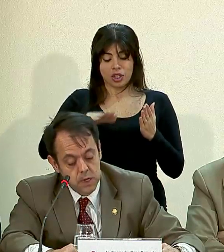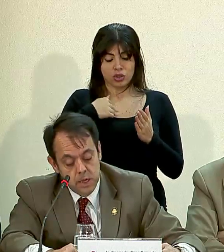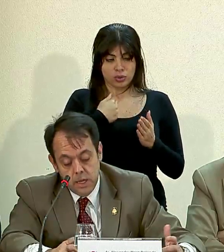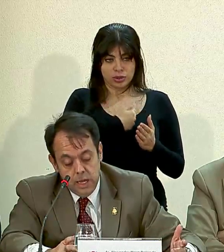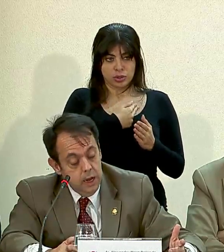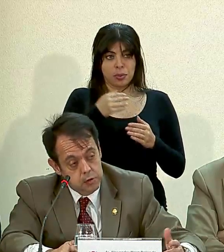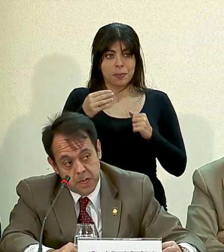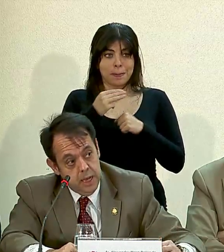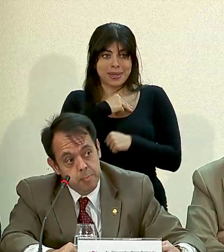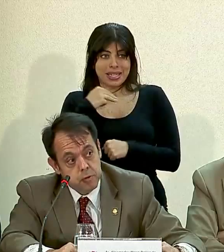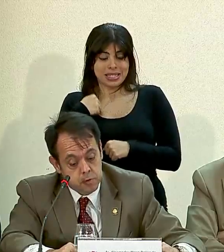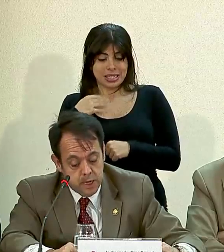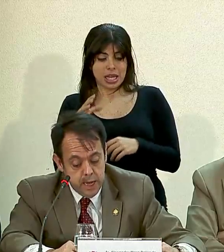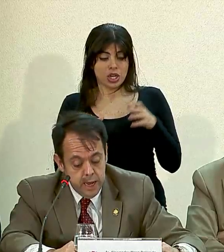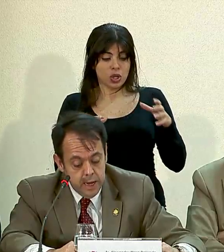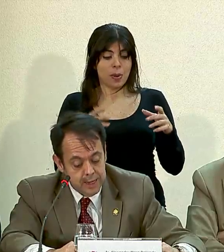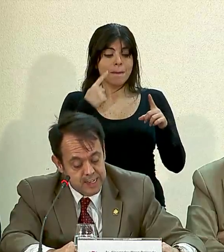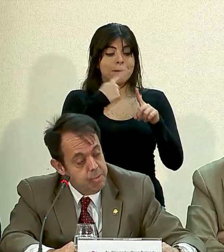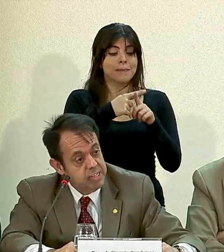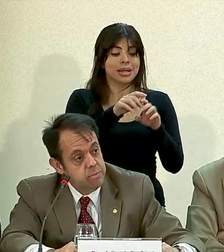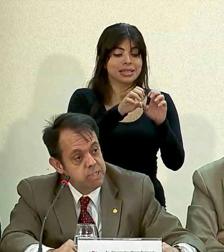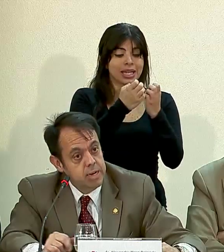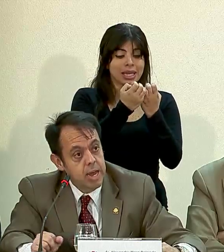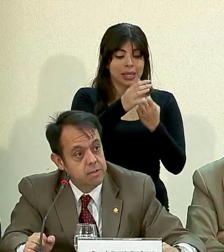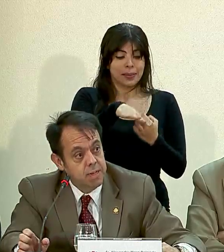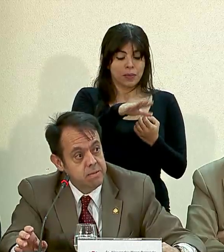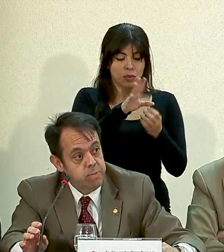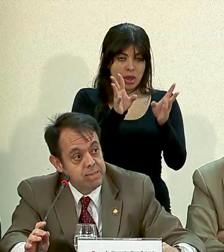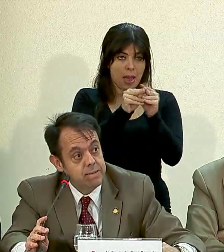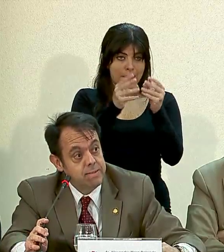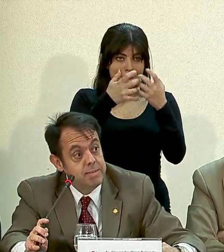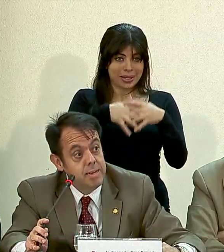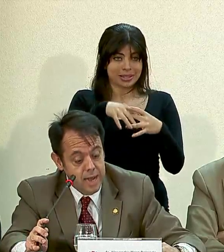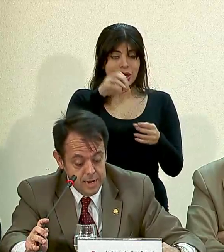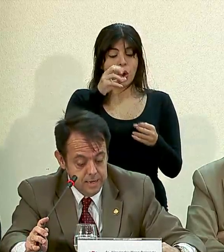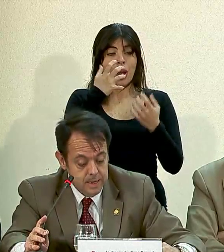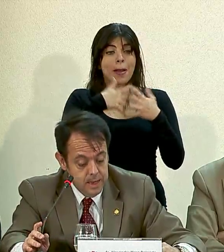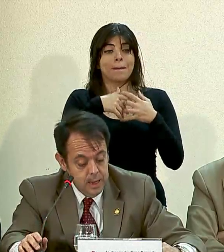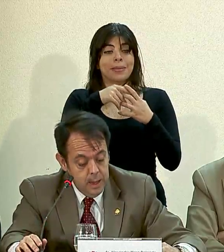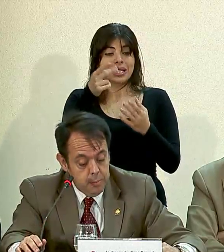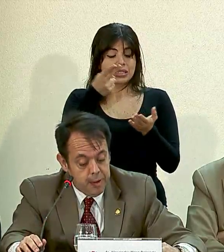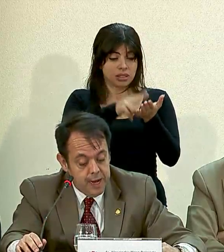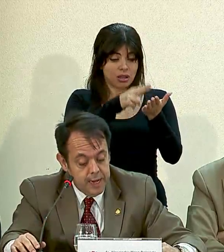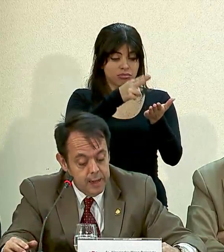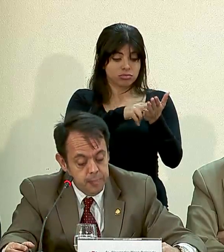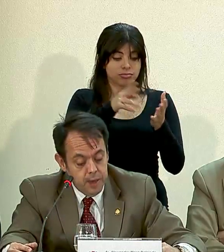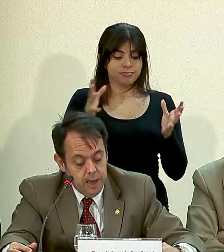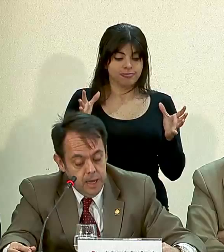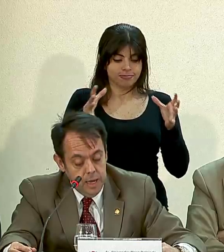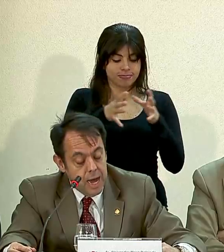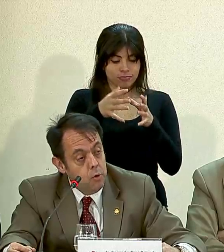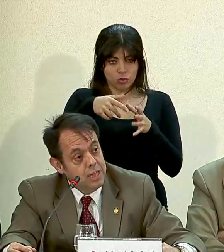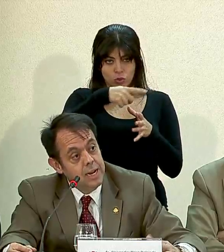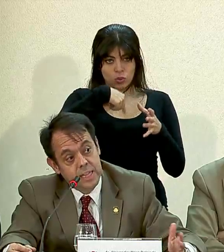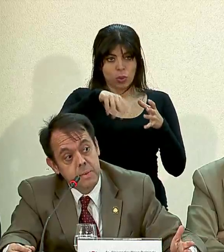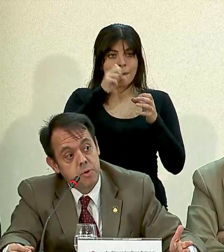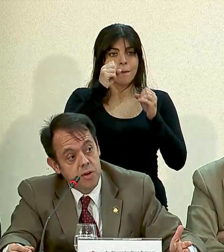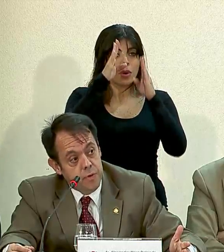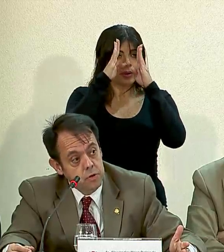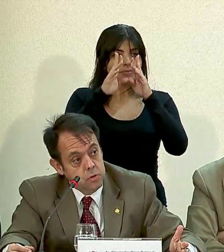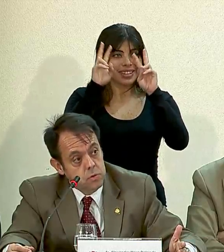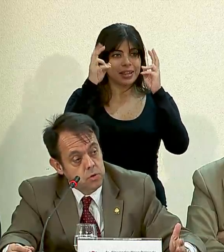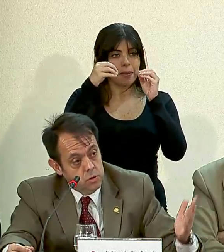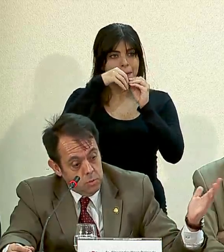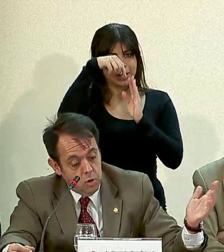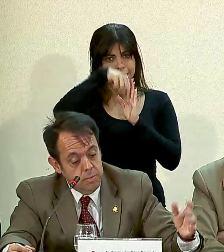ministerios y los equipos que las cámaras empresariales o las empresas designaran para abordar el tema